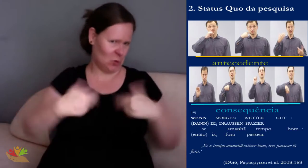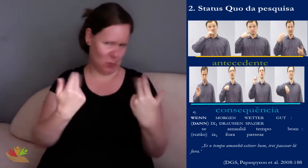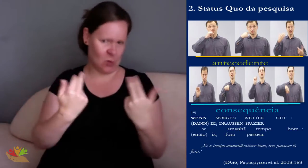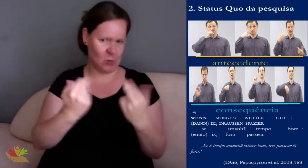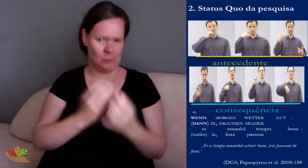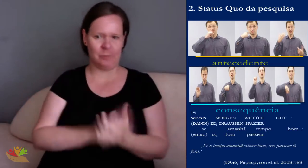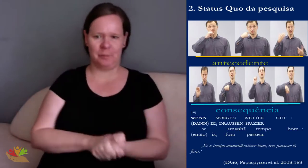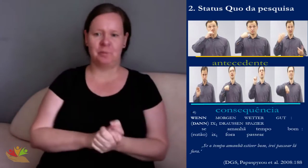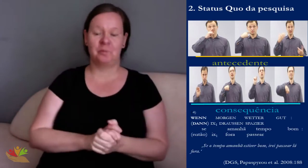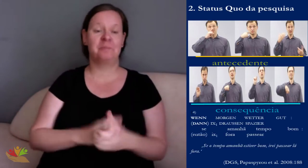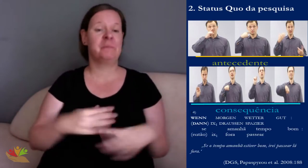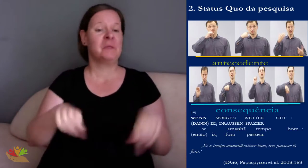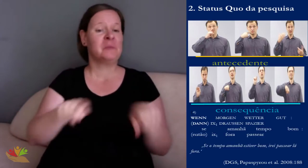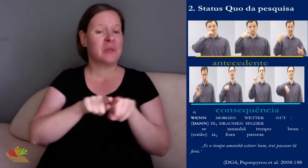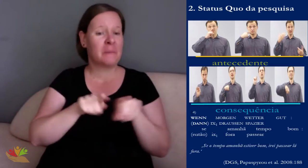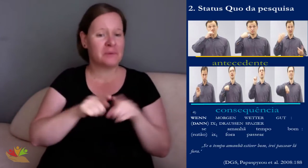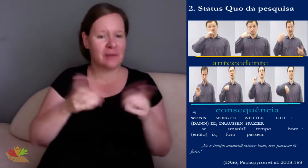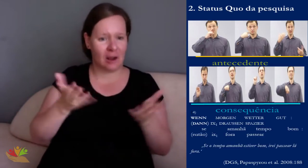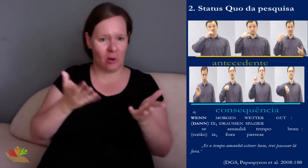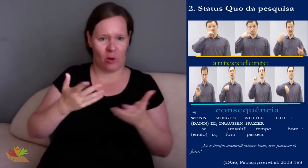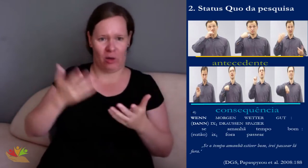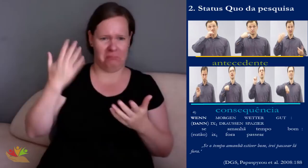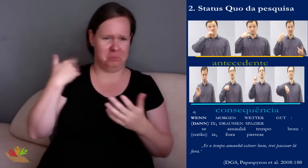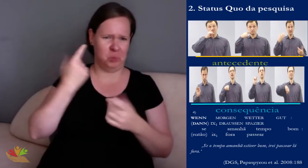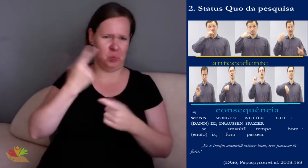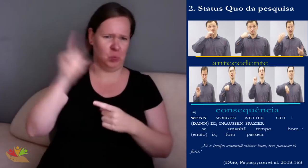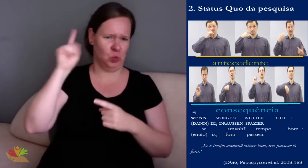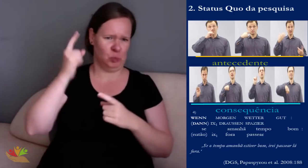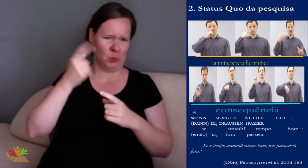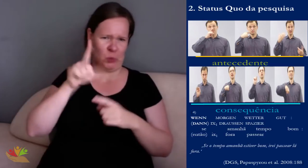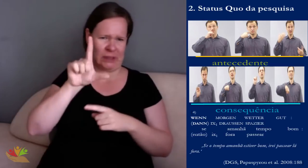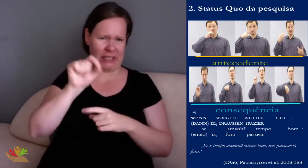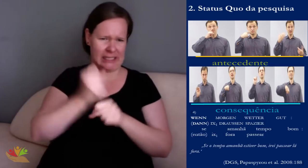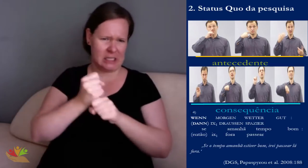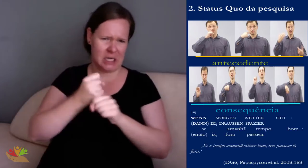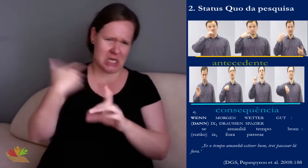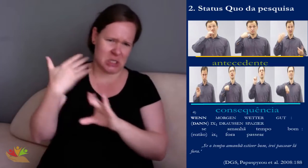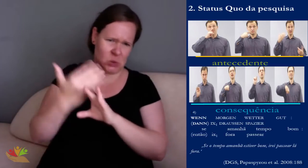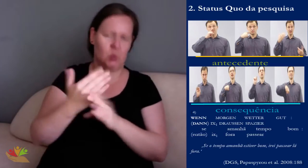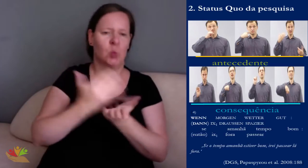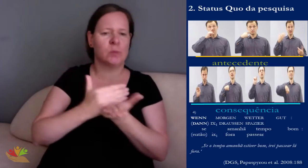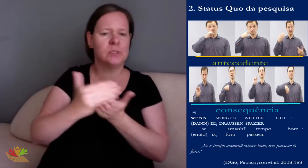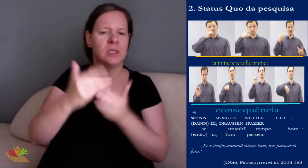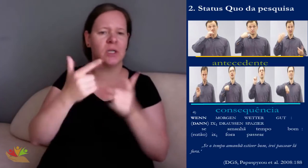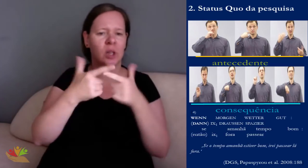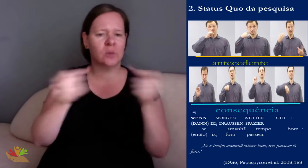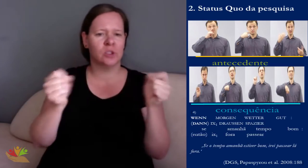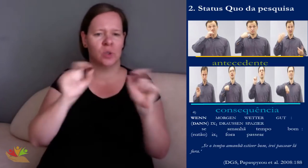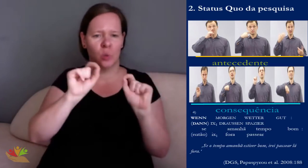e isso vai permitir que o trabalho avance bastante, né?